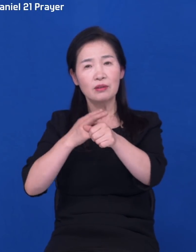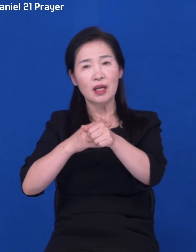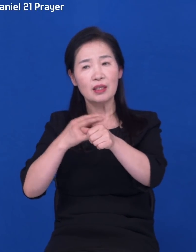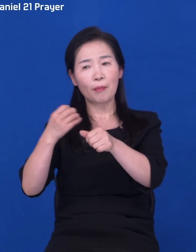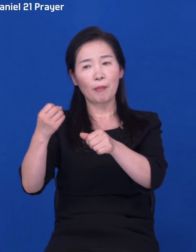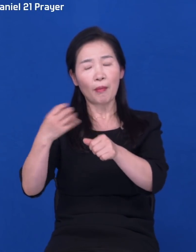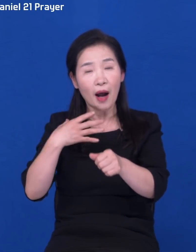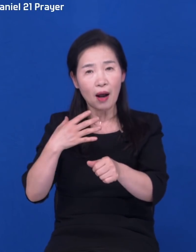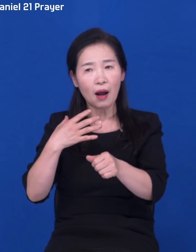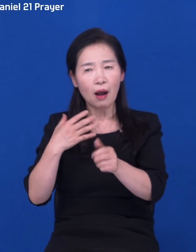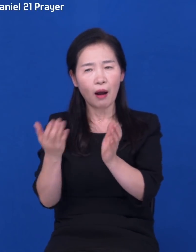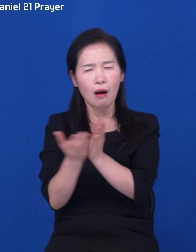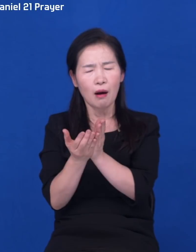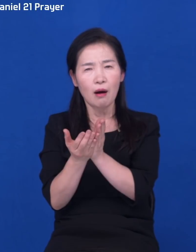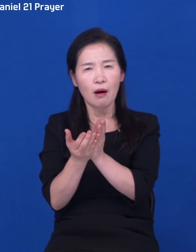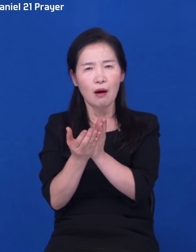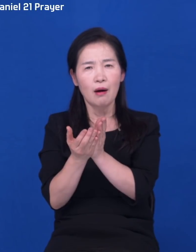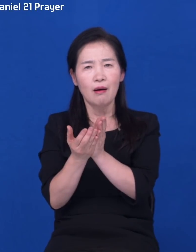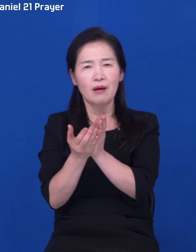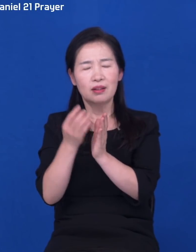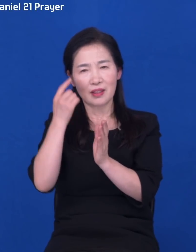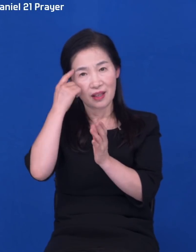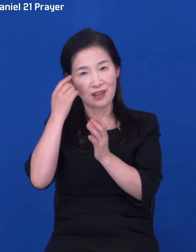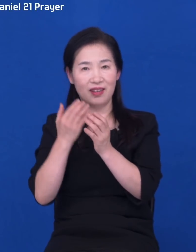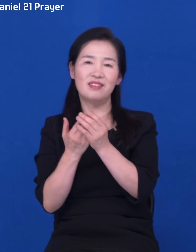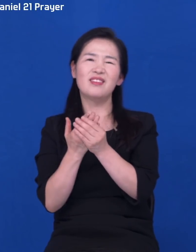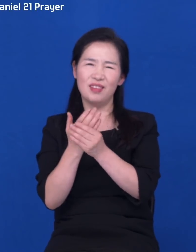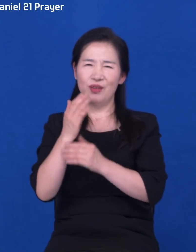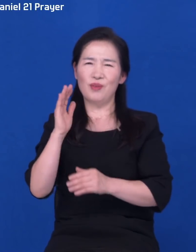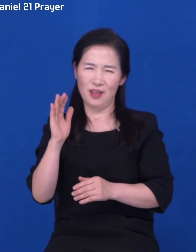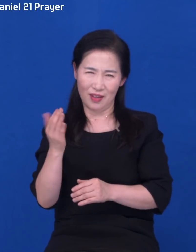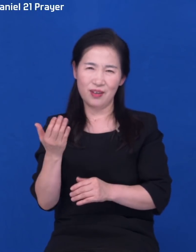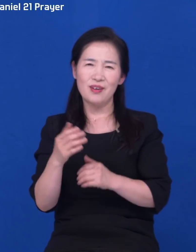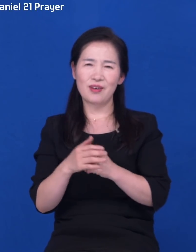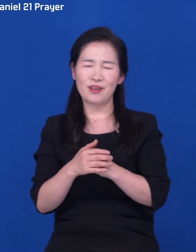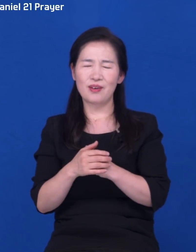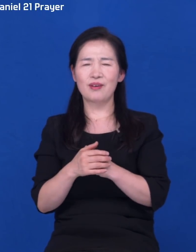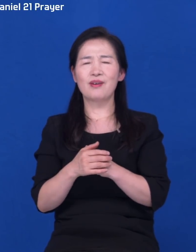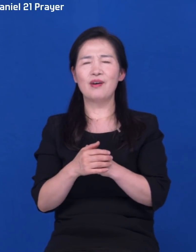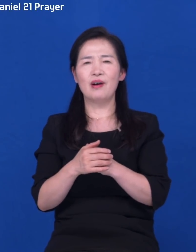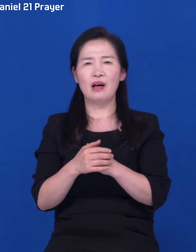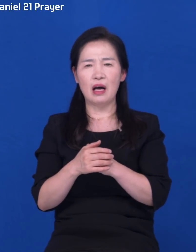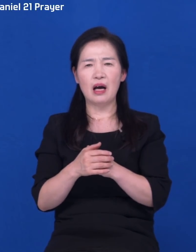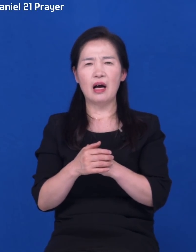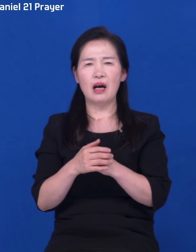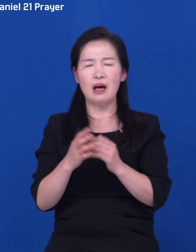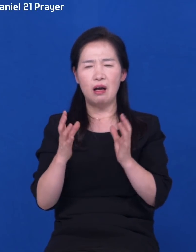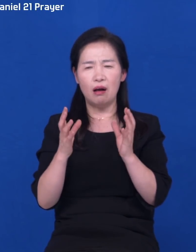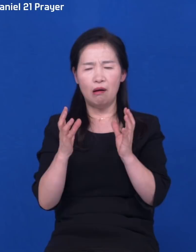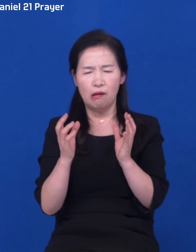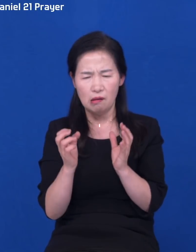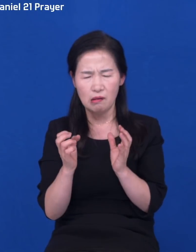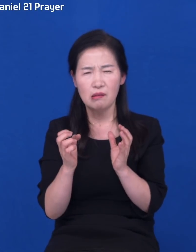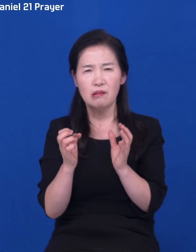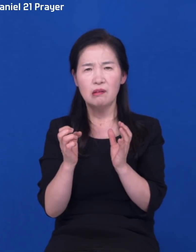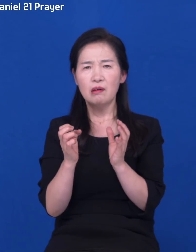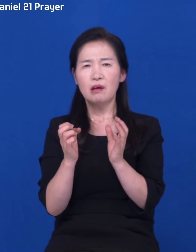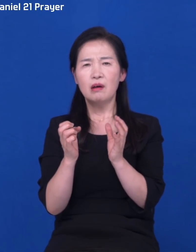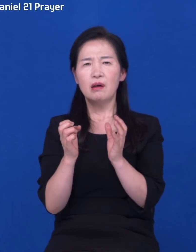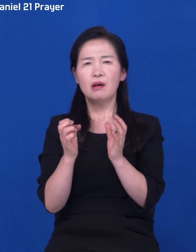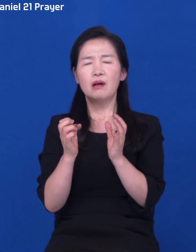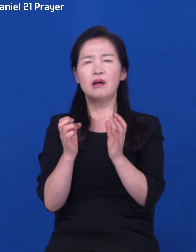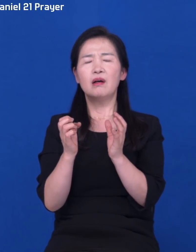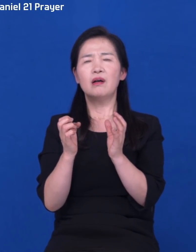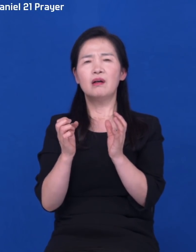현실이 되겠구나 하고 생각이 확 들어오더라고요. 이게 무너질 수 있다고 그랬고 무너지다가 잘못 부러져 버리면